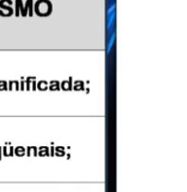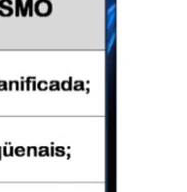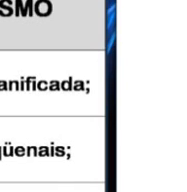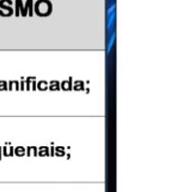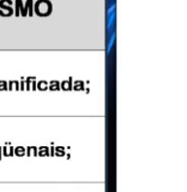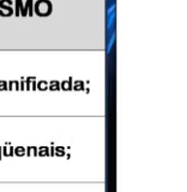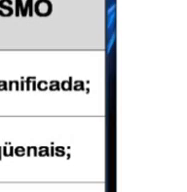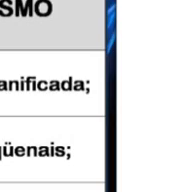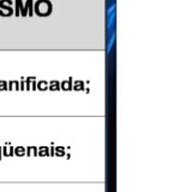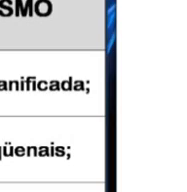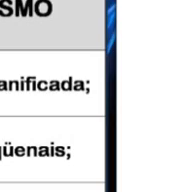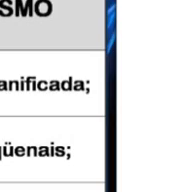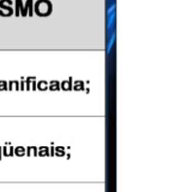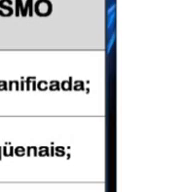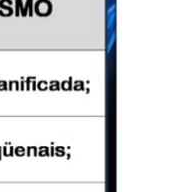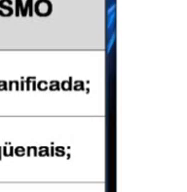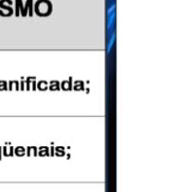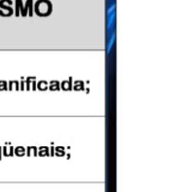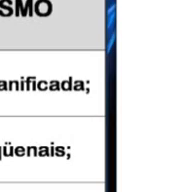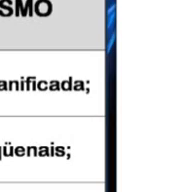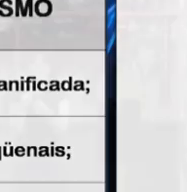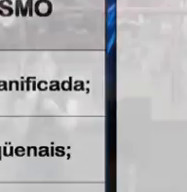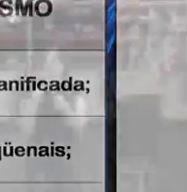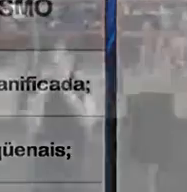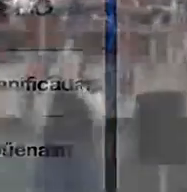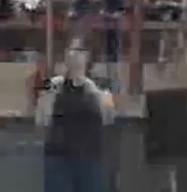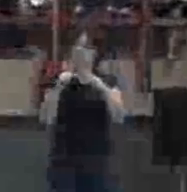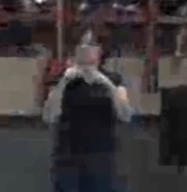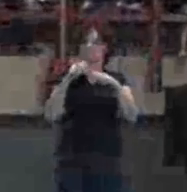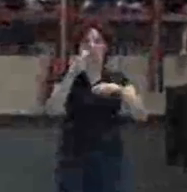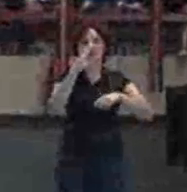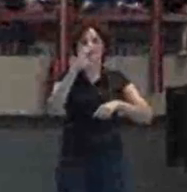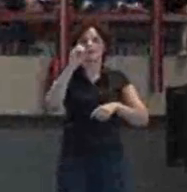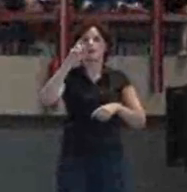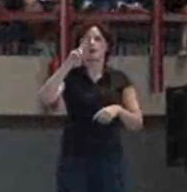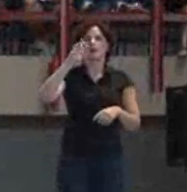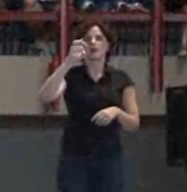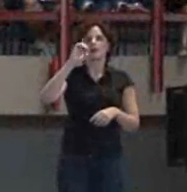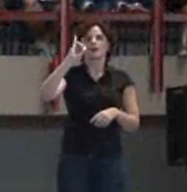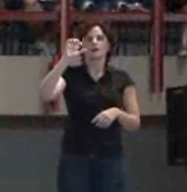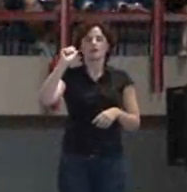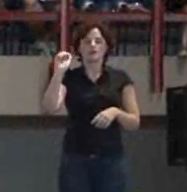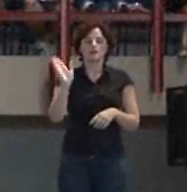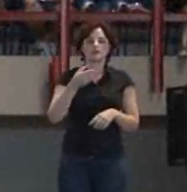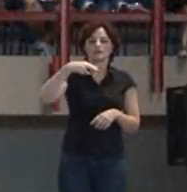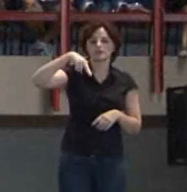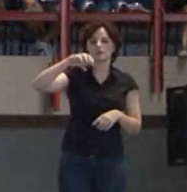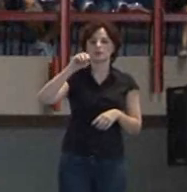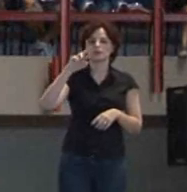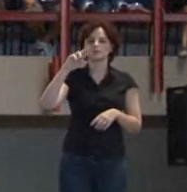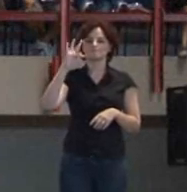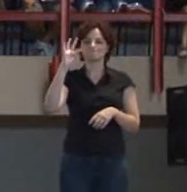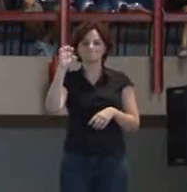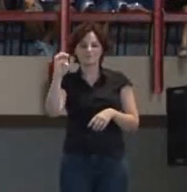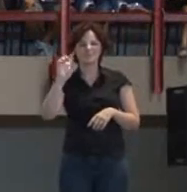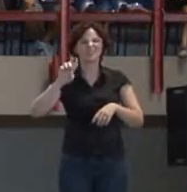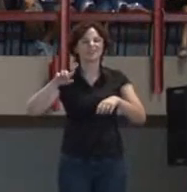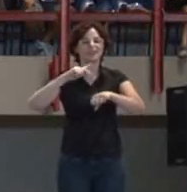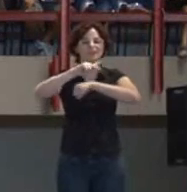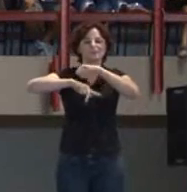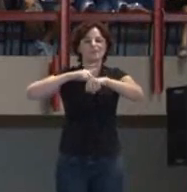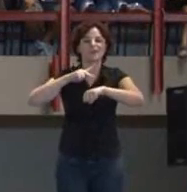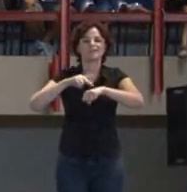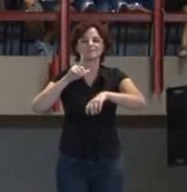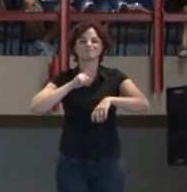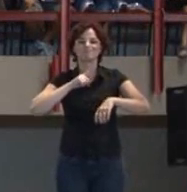Nós estamos vendo também ainda falar da China são países que ainda mantém um pouco do socialismo Quais são as características de